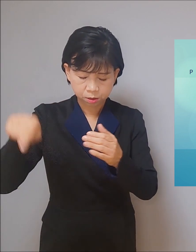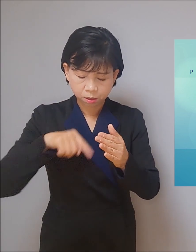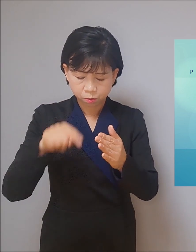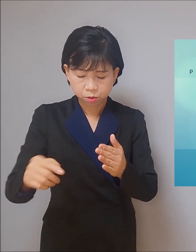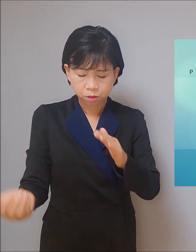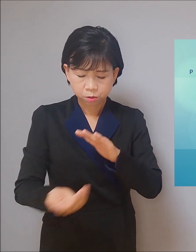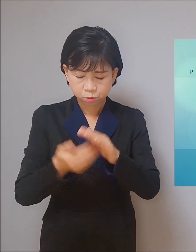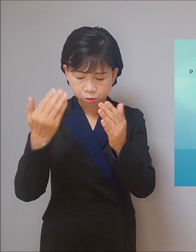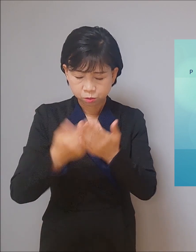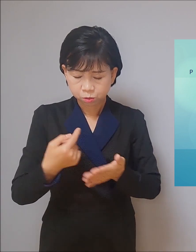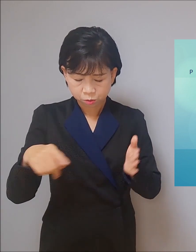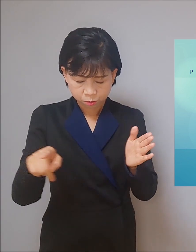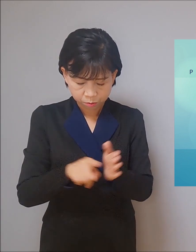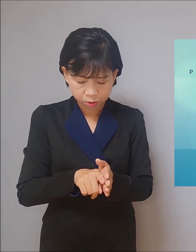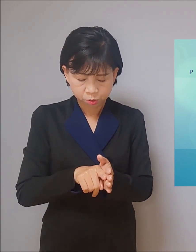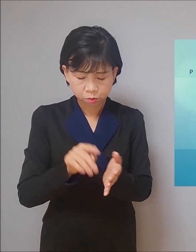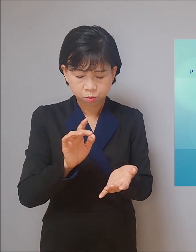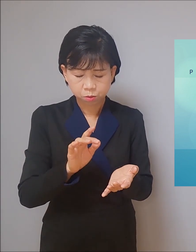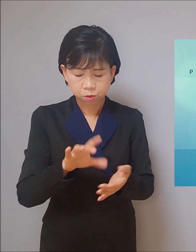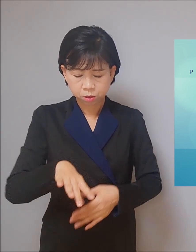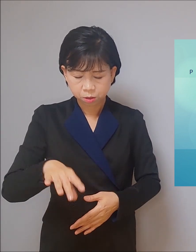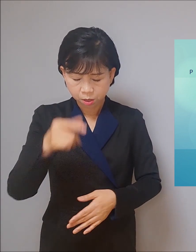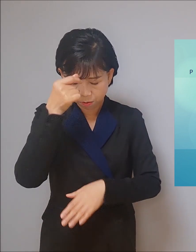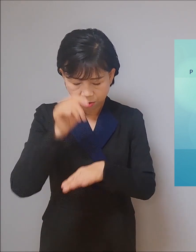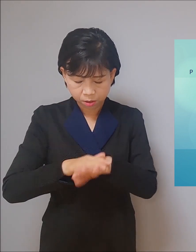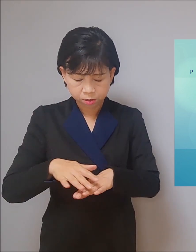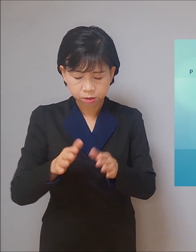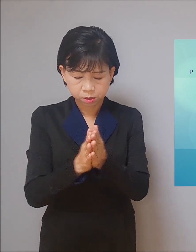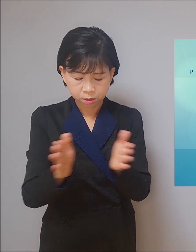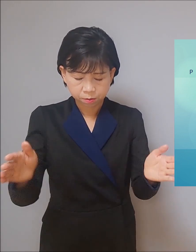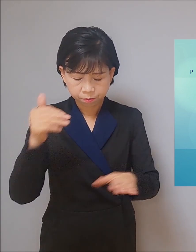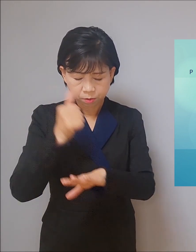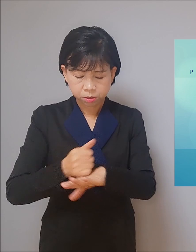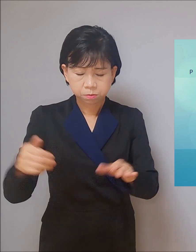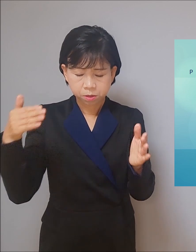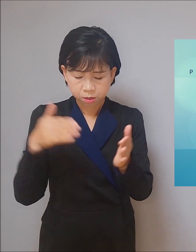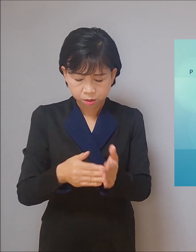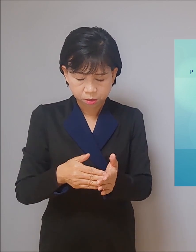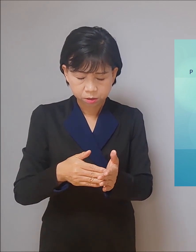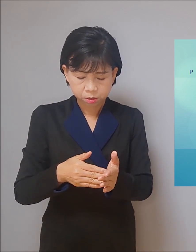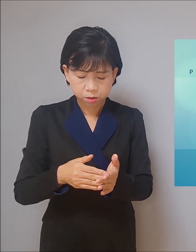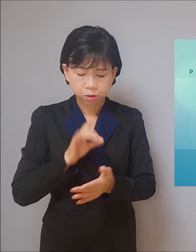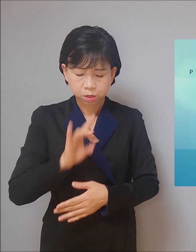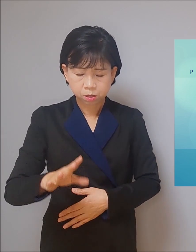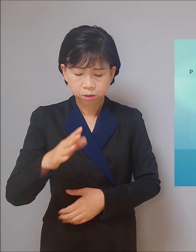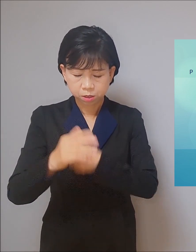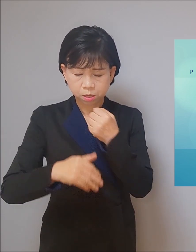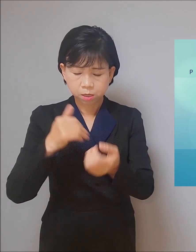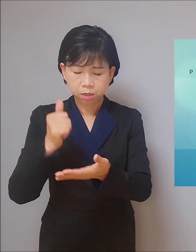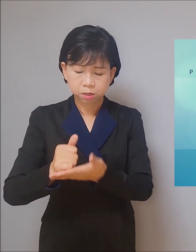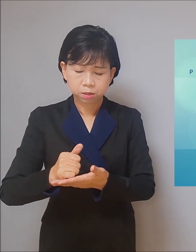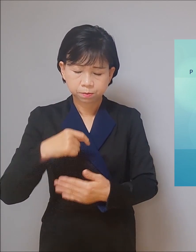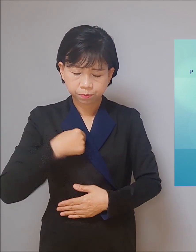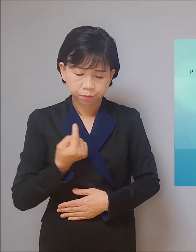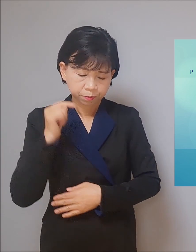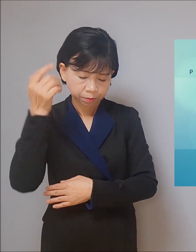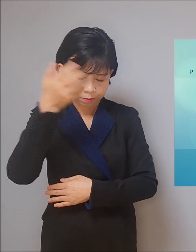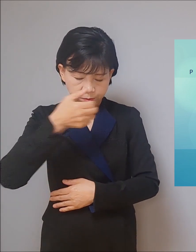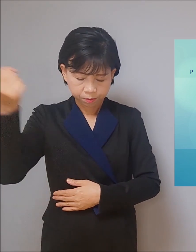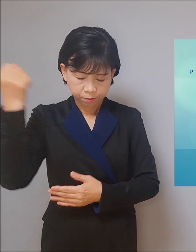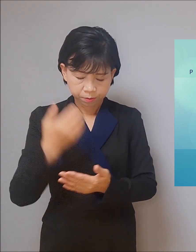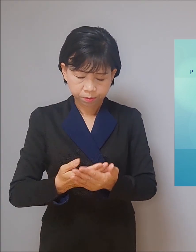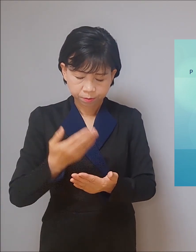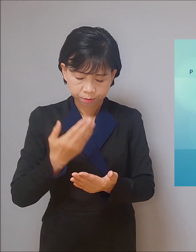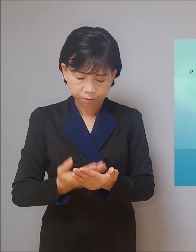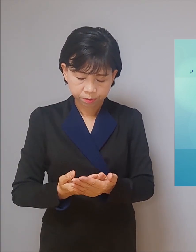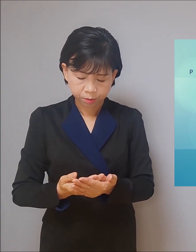이루어 주실 줄 믿사오며 예배 처음 시간입니다. 마치는 시간까지 오직 하나님만 홀로 영광